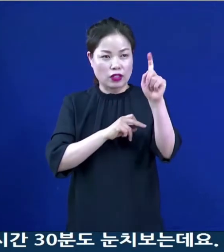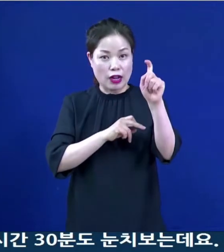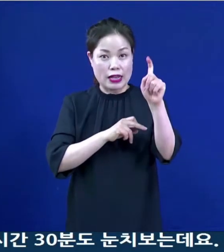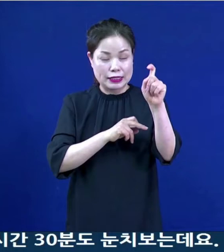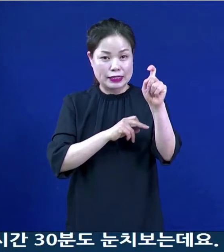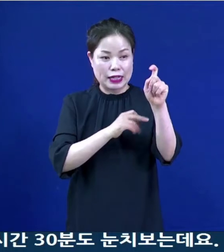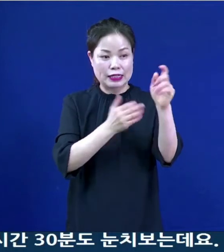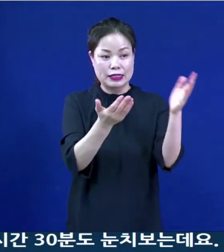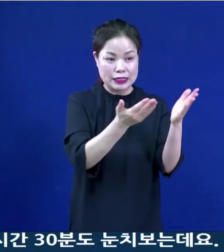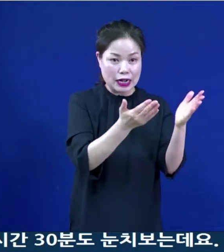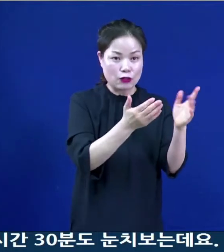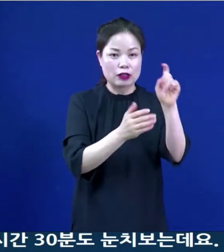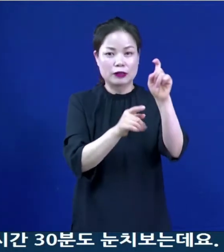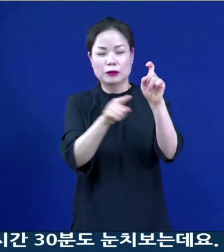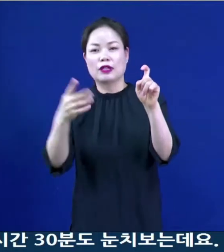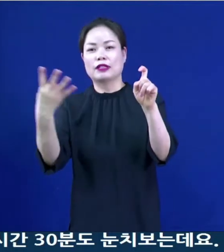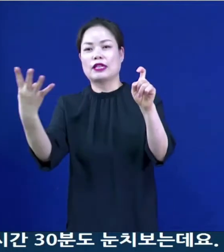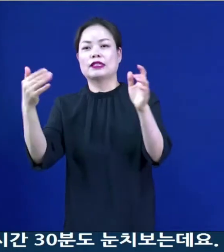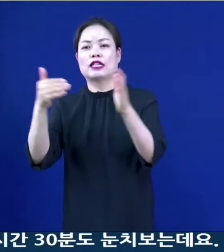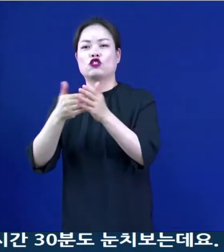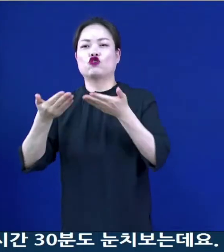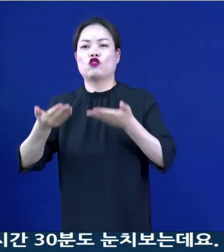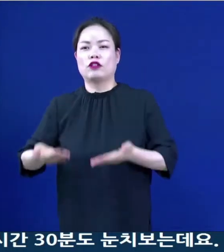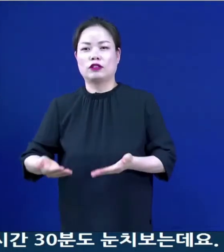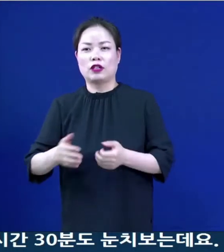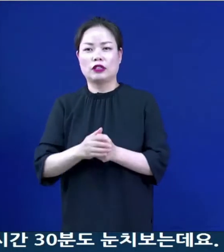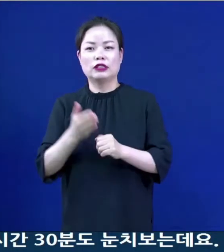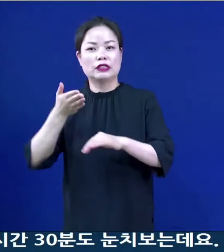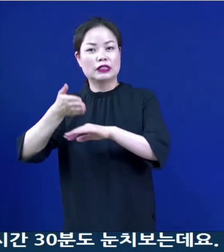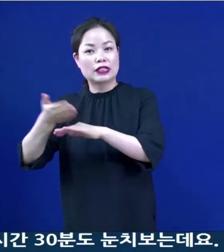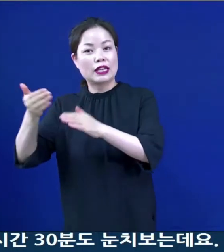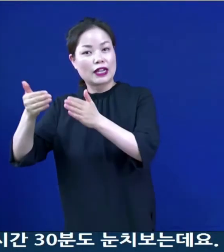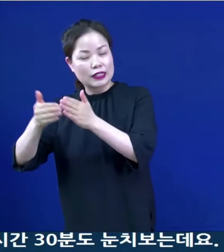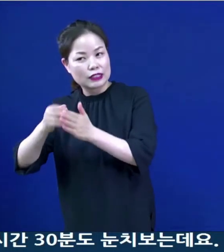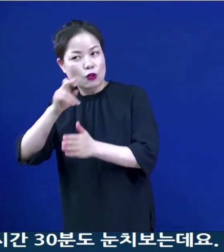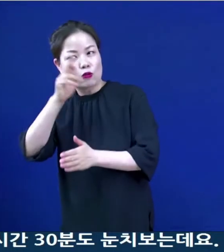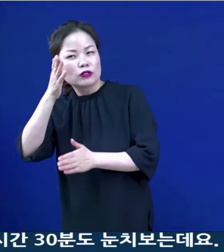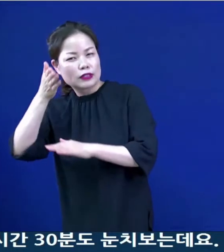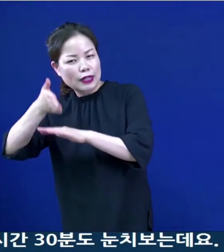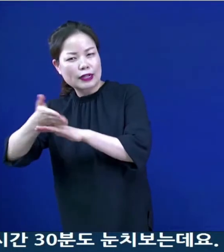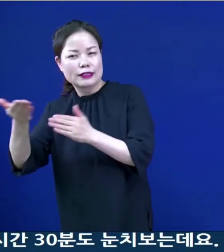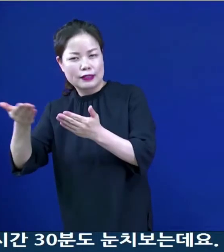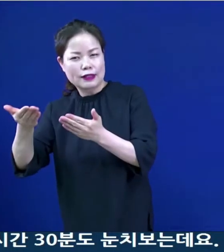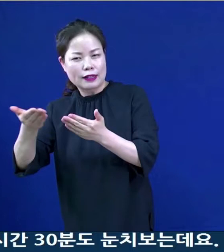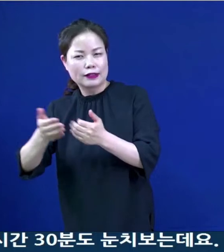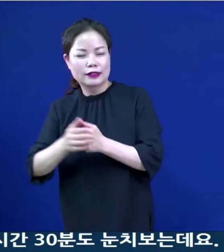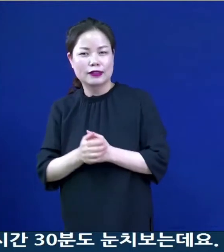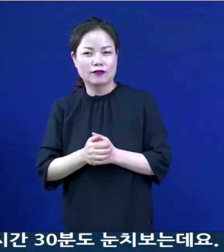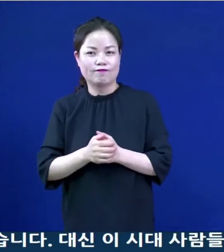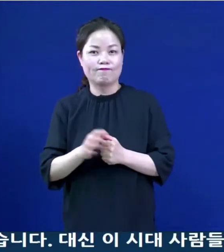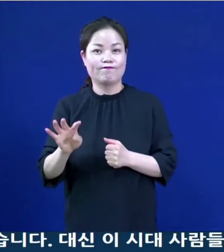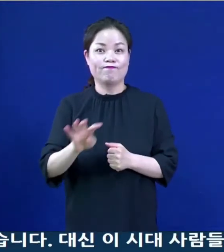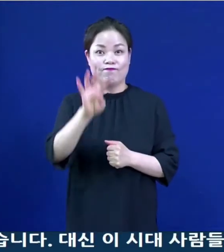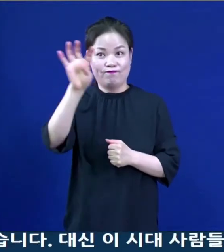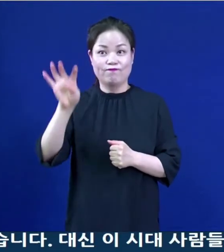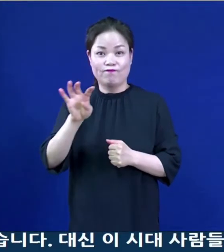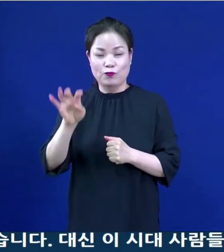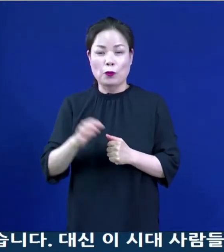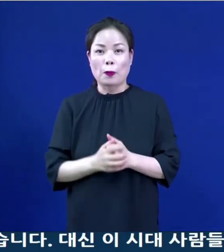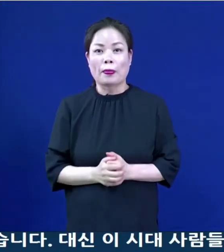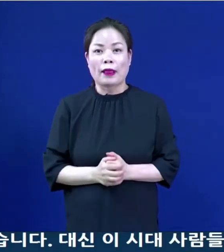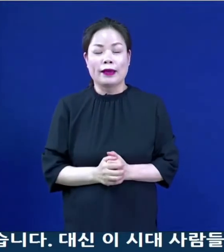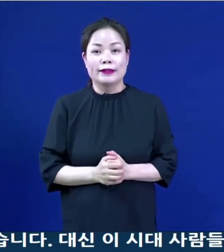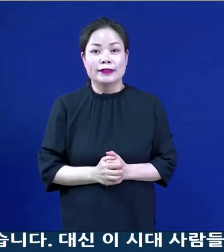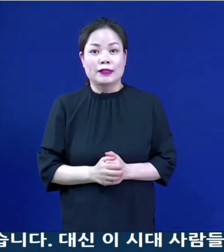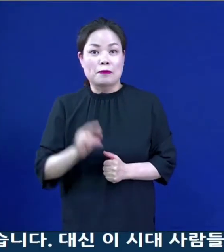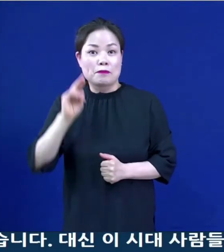보고 4시까지 쉬었다가 4시에서 또 좀 늦도록 일을 하고 뭐 이런 그 패턴이었다고 설명을 합니다.